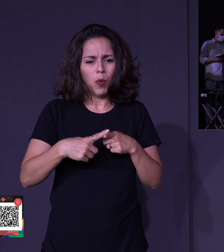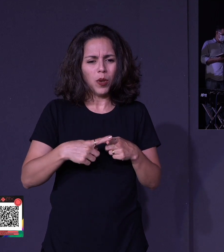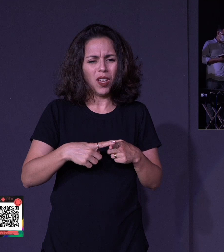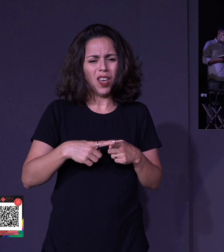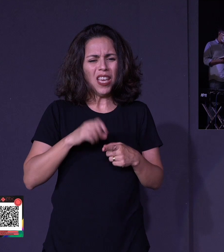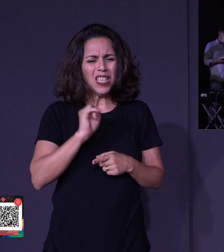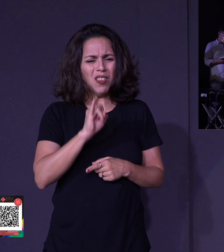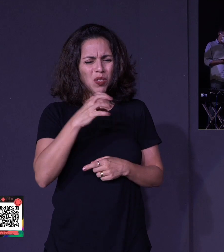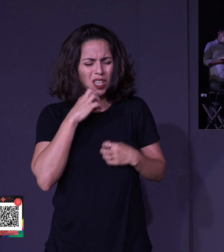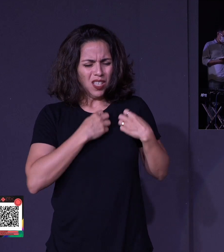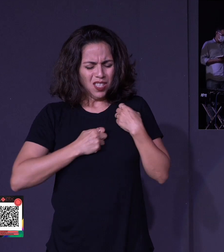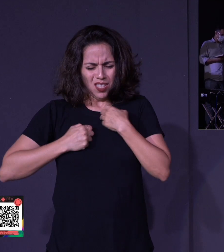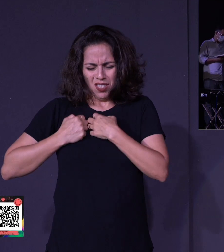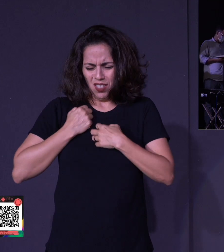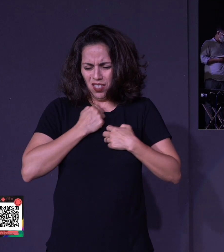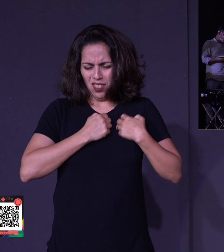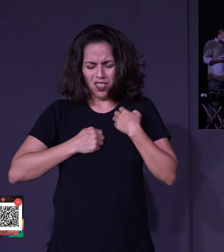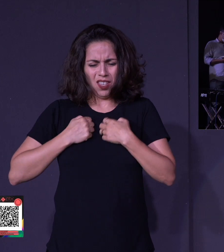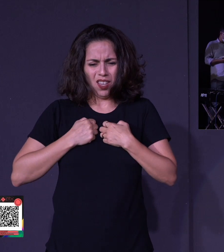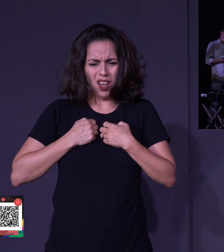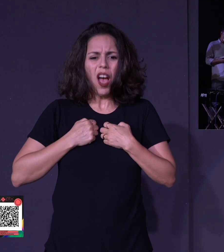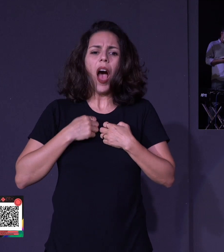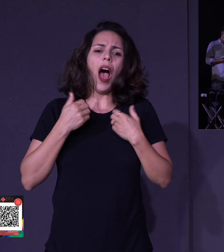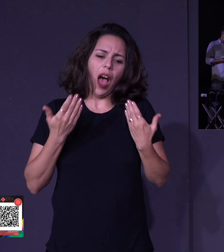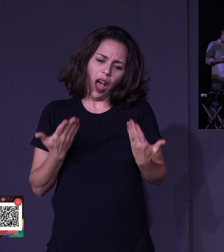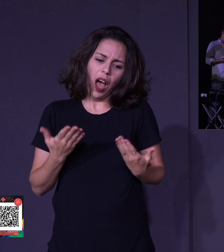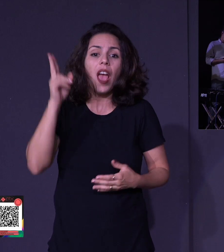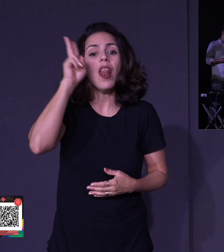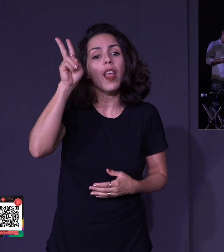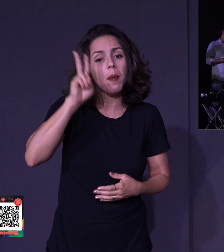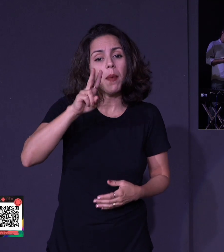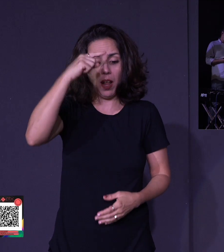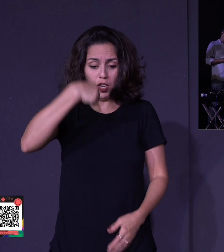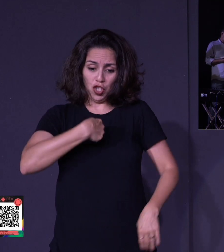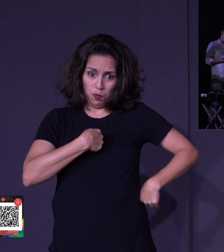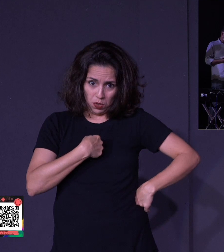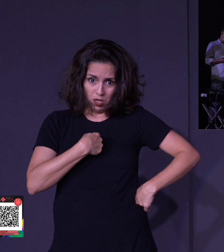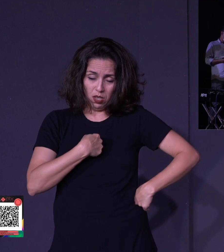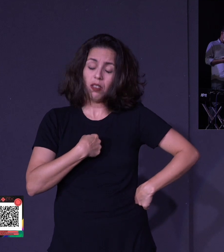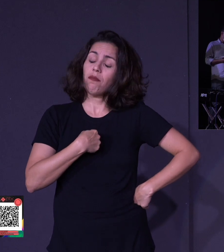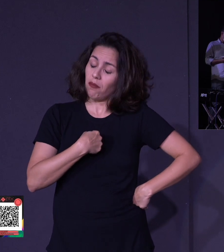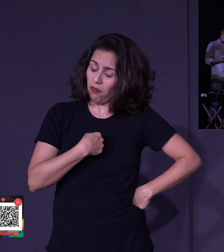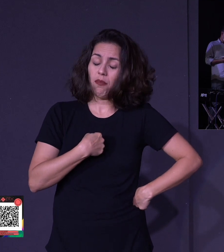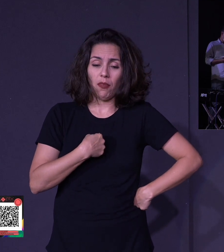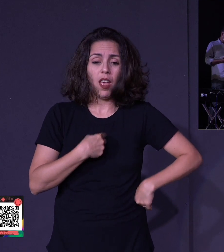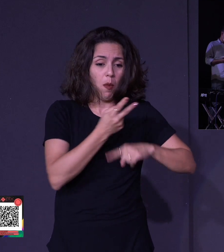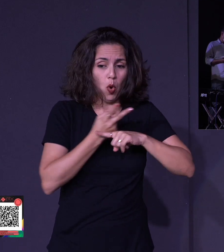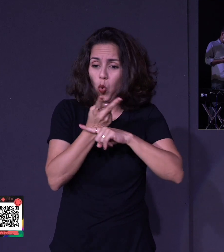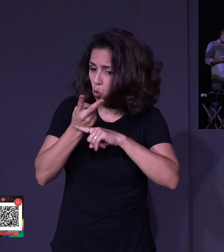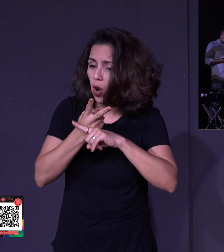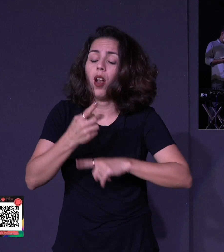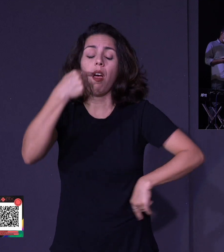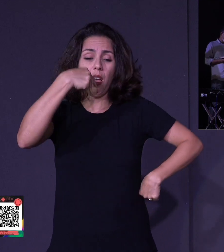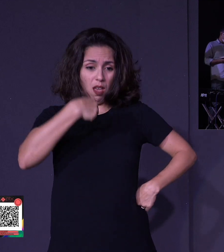dominarem, então vocês me chamarão, mas não responderei. Procurarão por mim, mas não me encontrarão. Visto que desprezaram